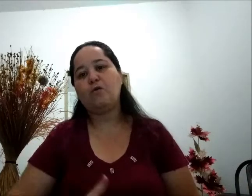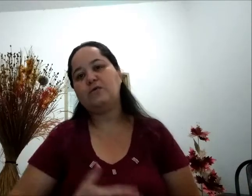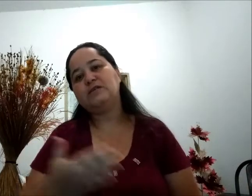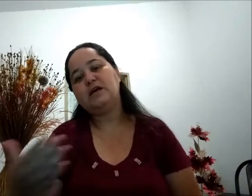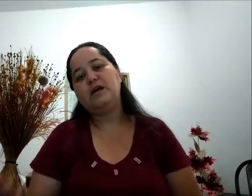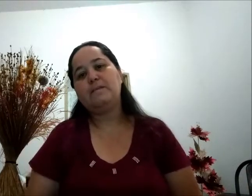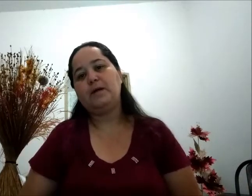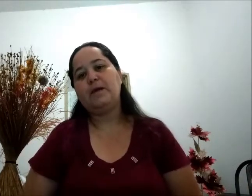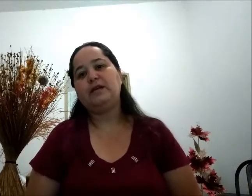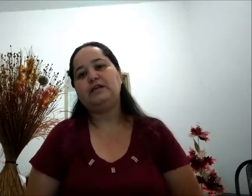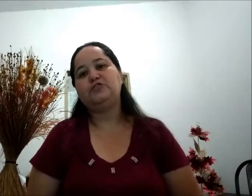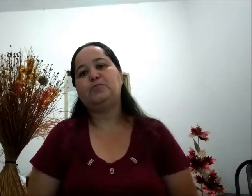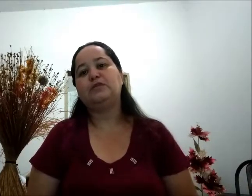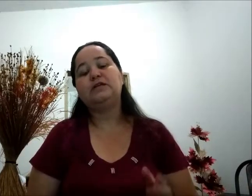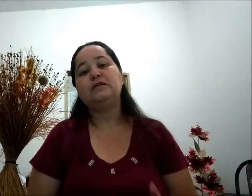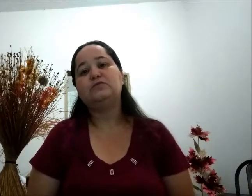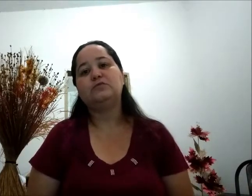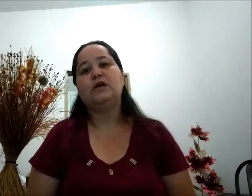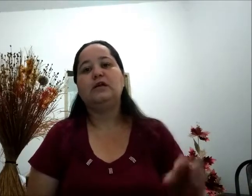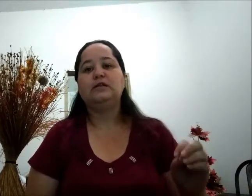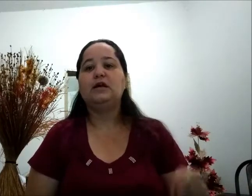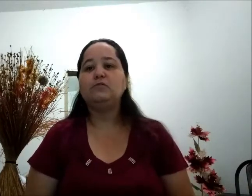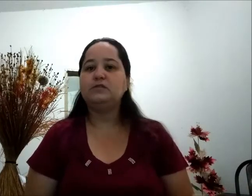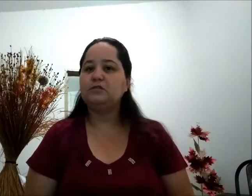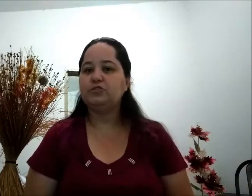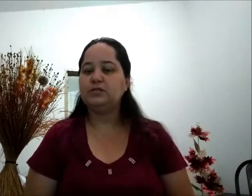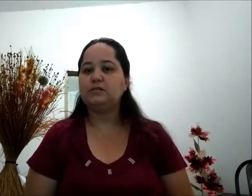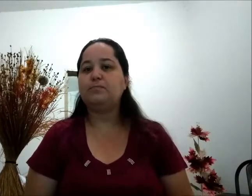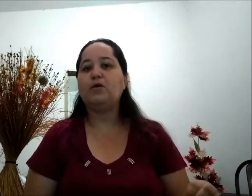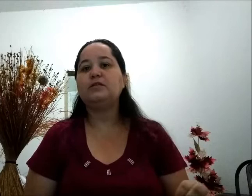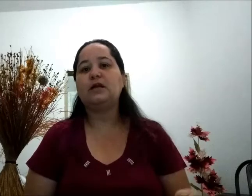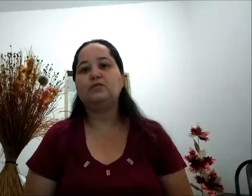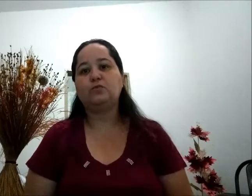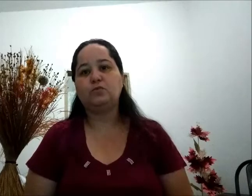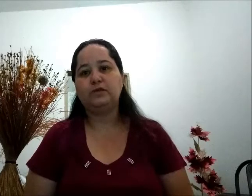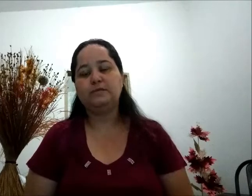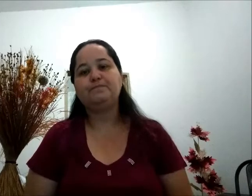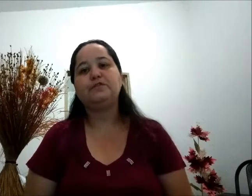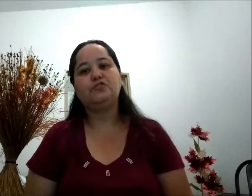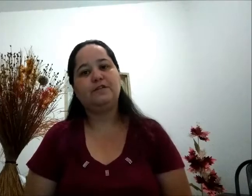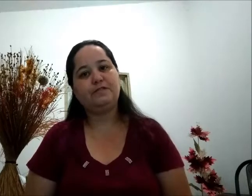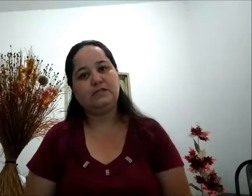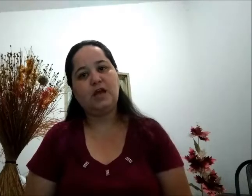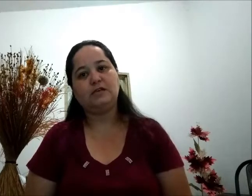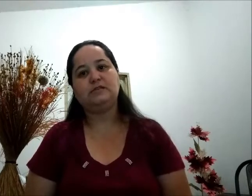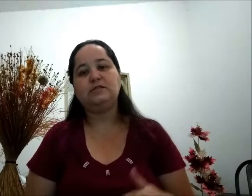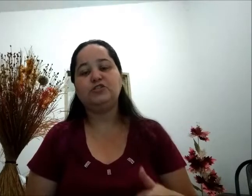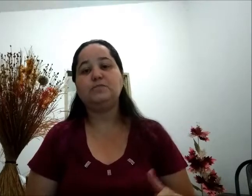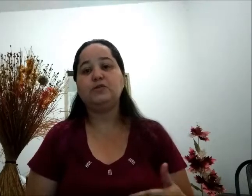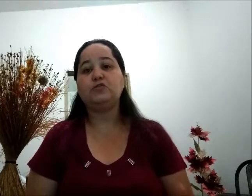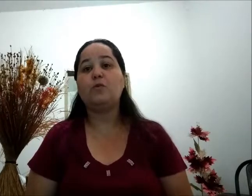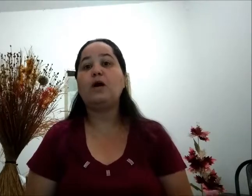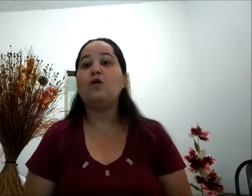coisa permanente. Portanto, não se diz portadora de deficiência, se diz pessoa